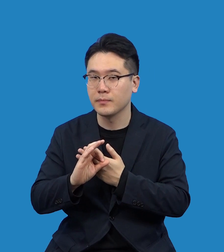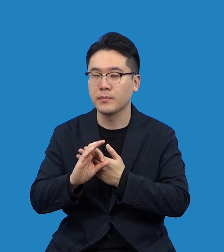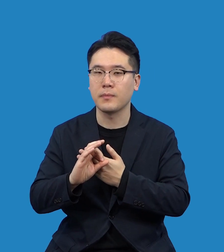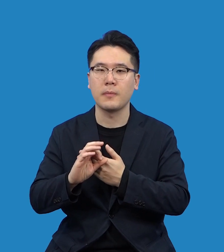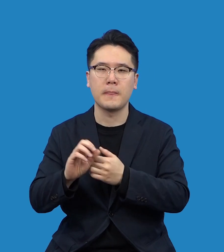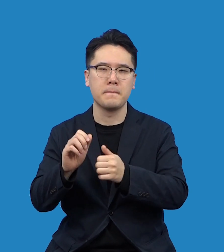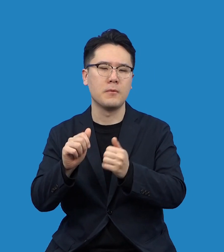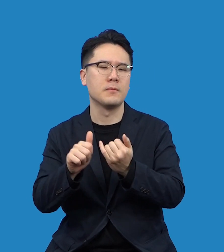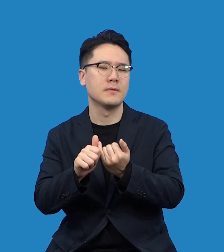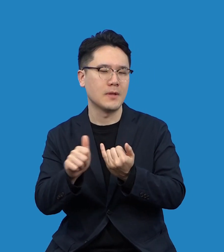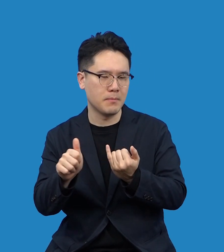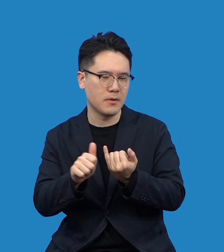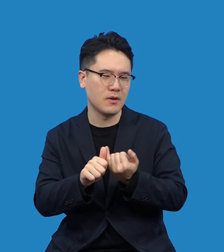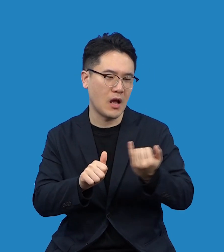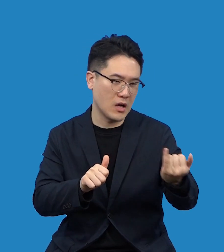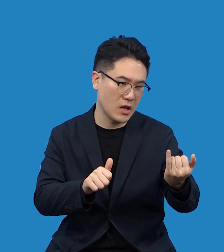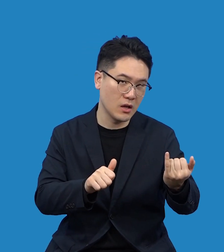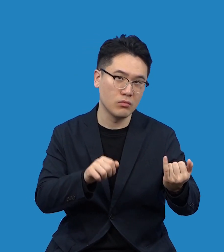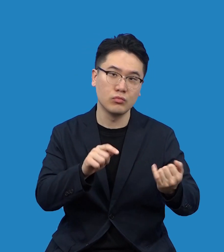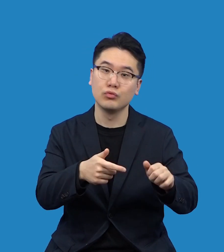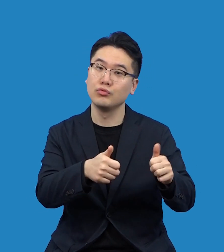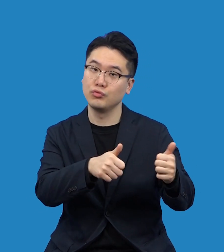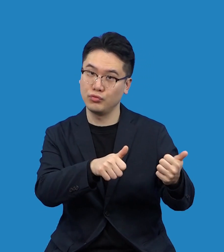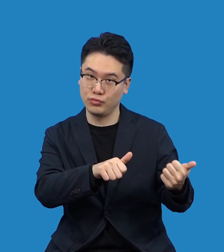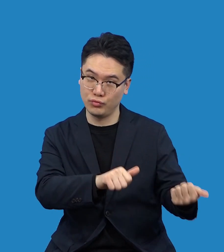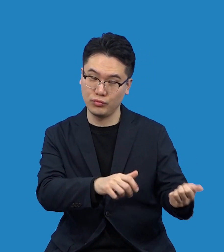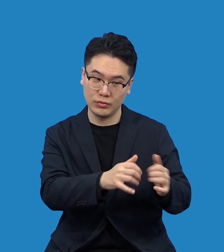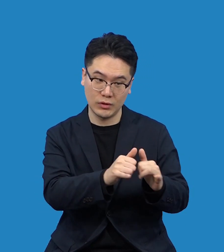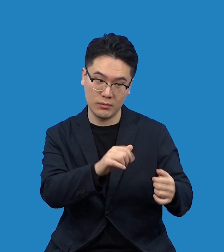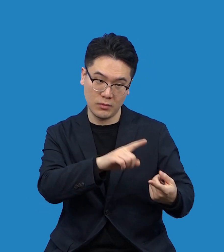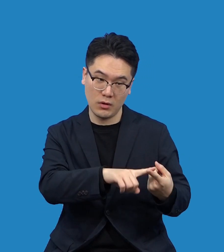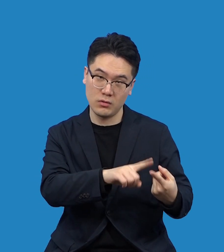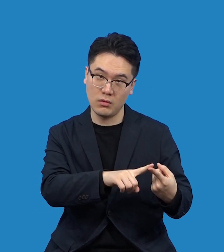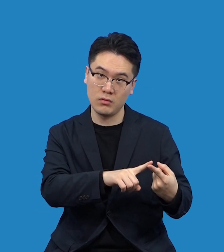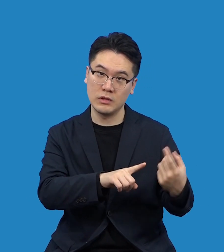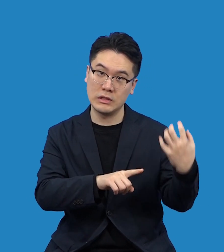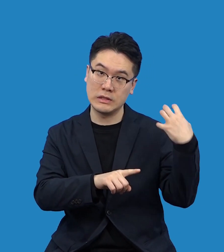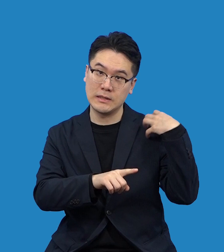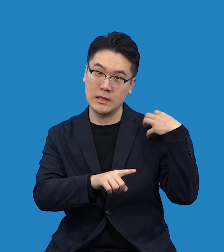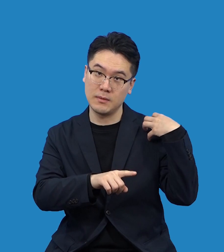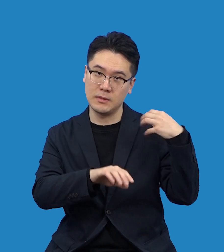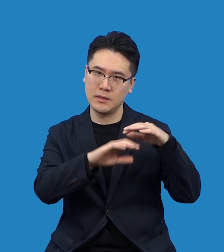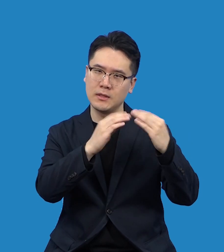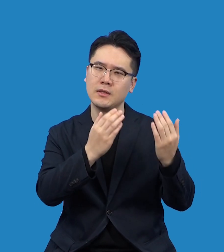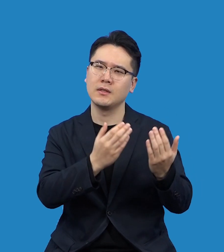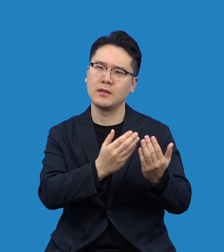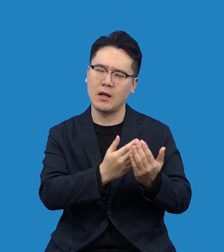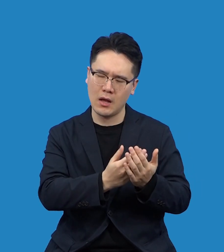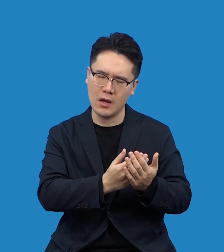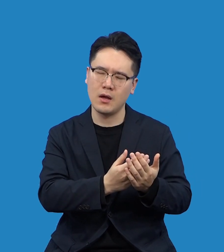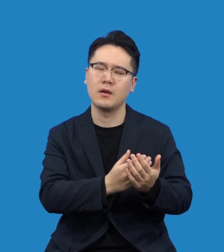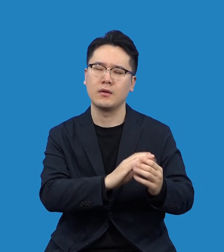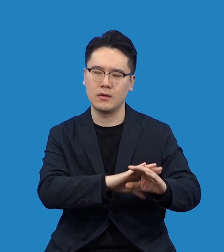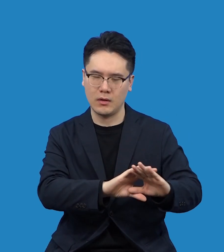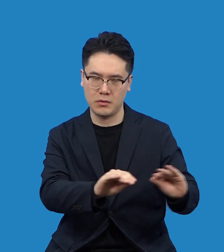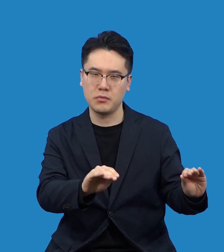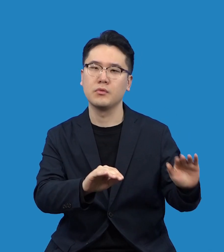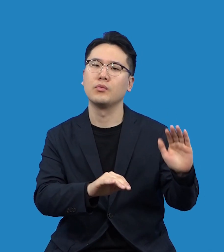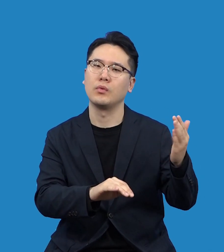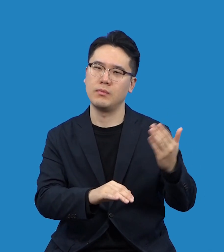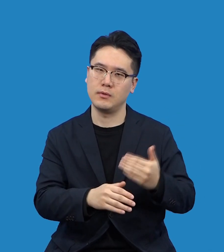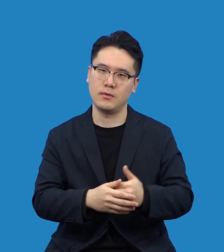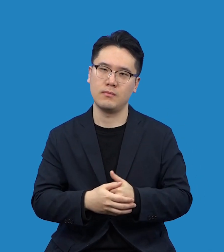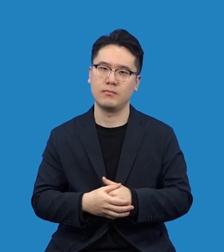죽은 배우자에 대해서 책임이 다 그 즉시로 정지가 돼요.